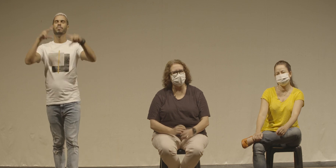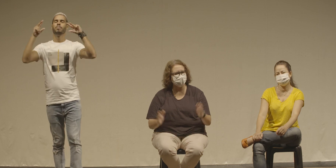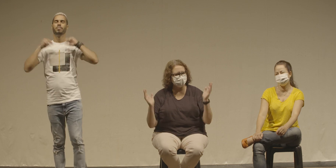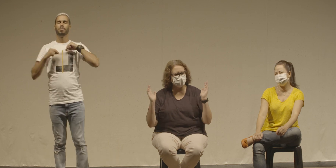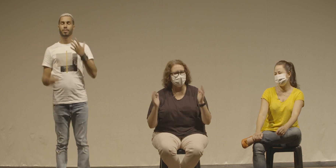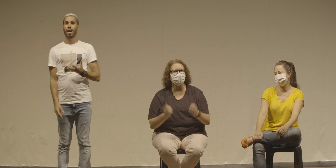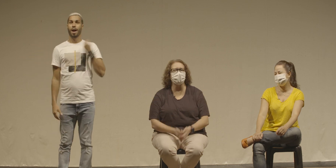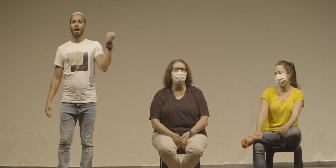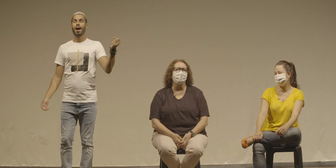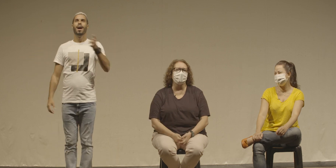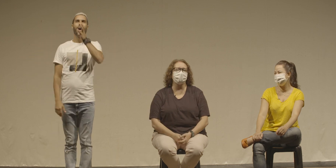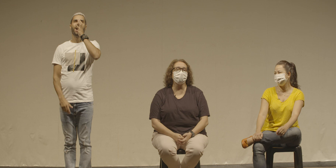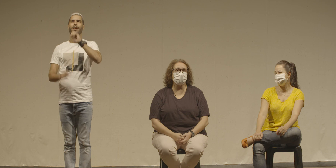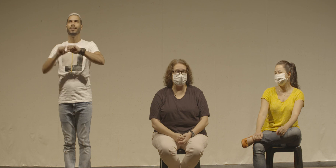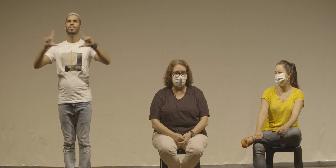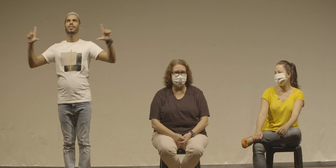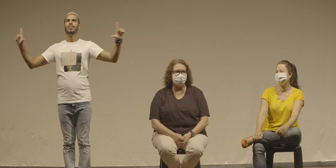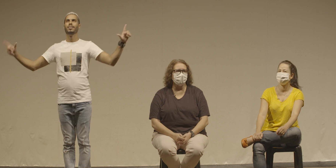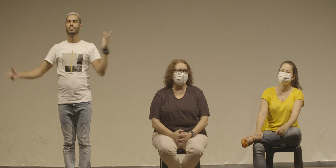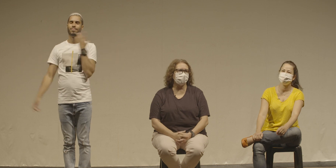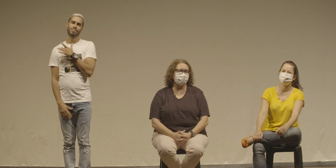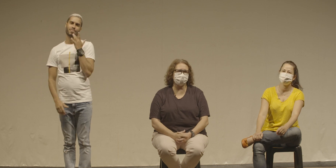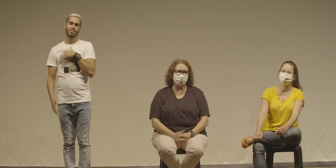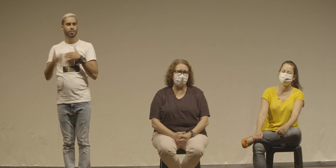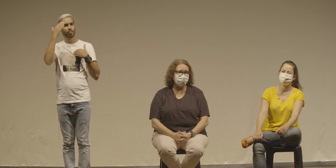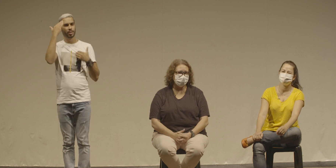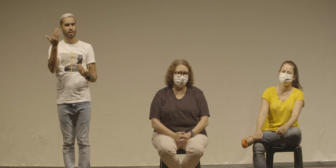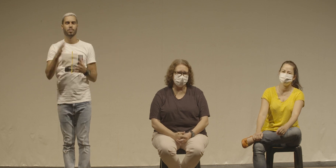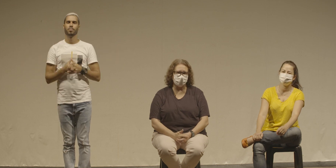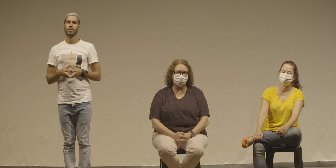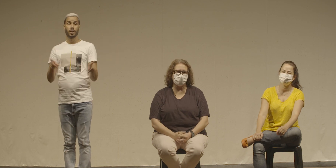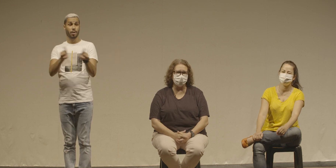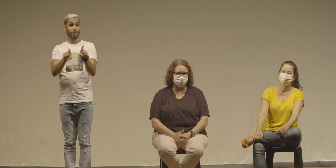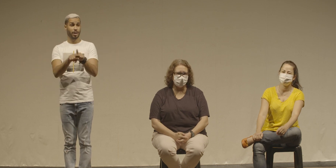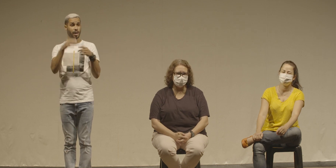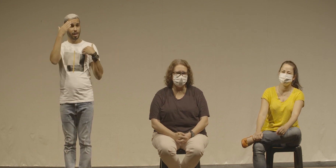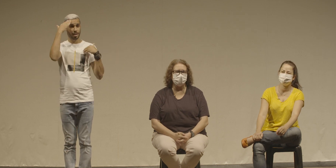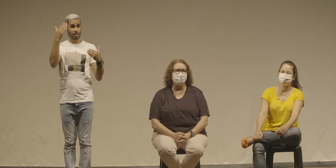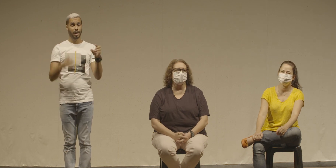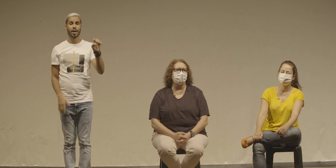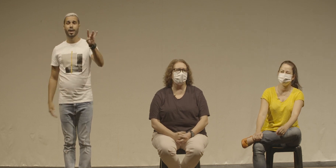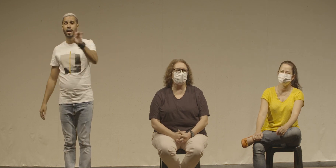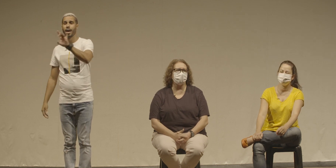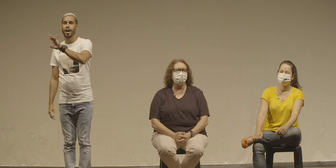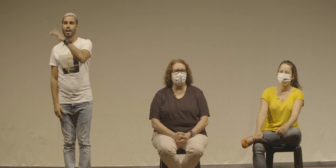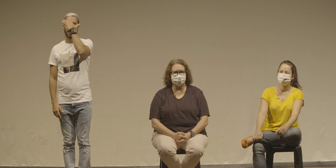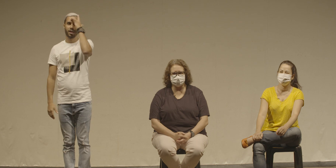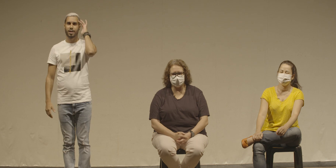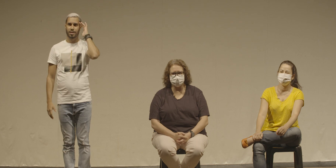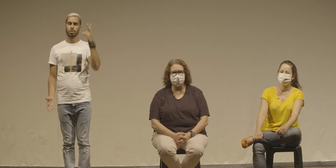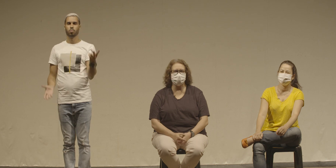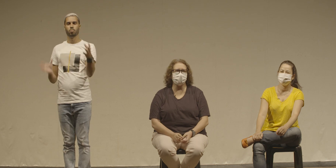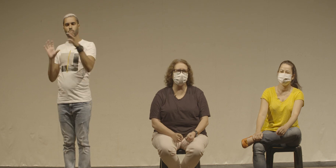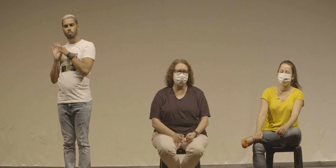surpresa de ver numa telona, né? Então, muito obrigada. Quero agradecer também a todo mundo que faz parte do Mulheres